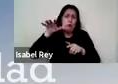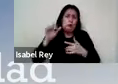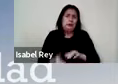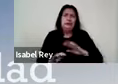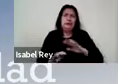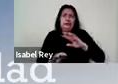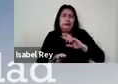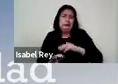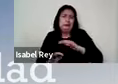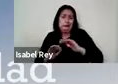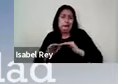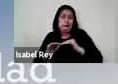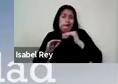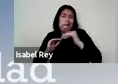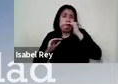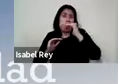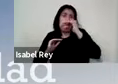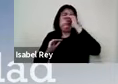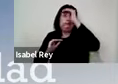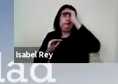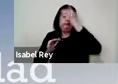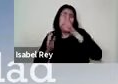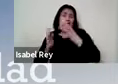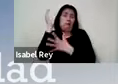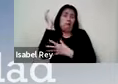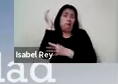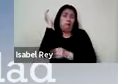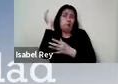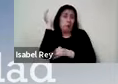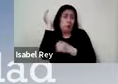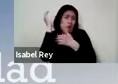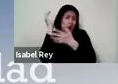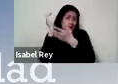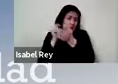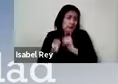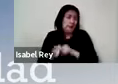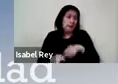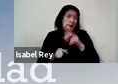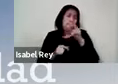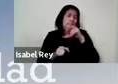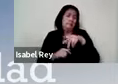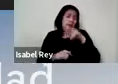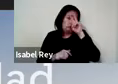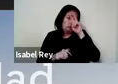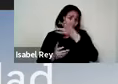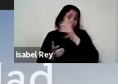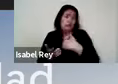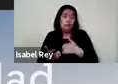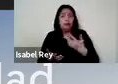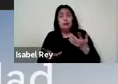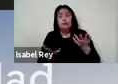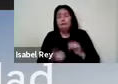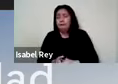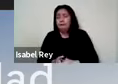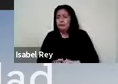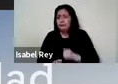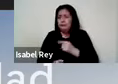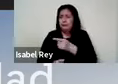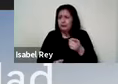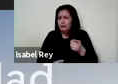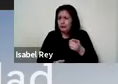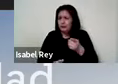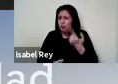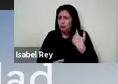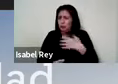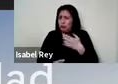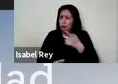superior de la pobreza en el país, ¿no? Y no obstante esas situaciones, eres